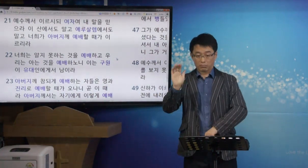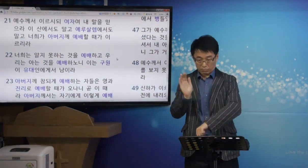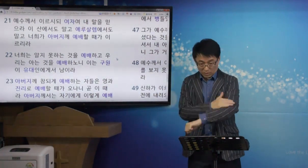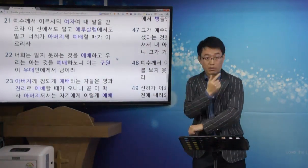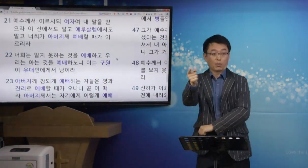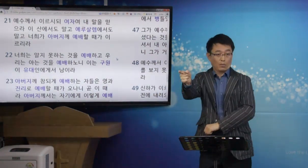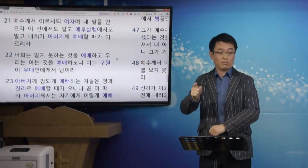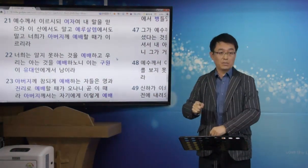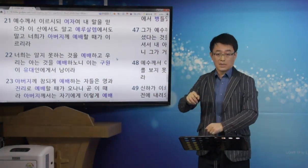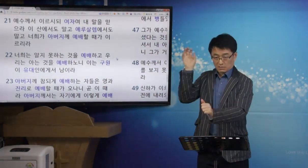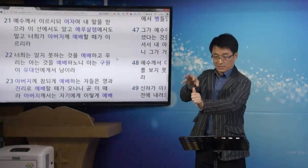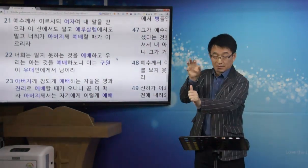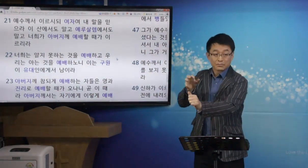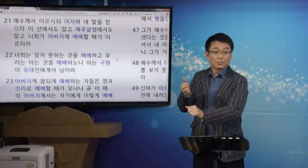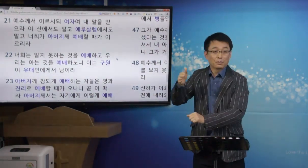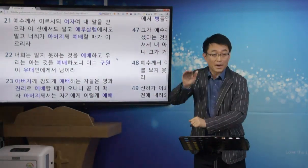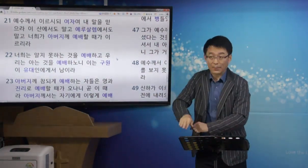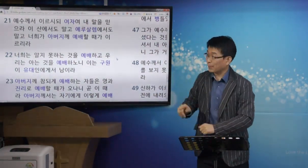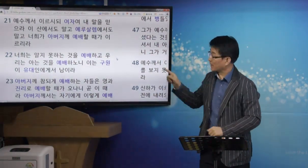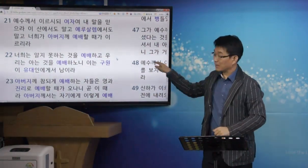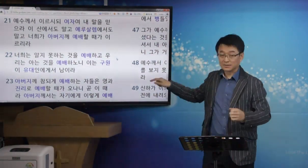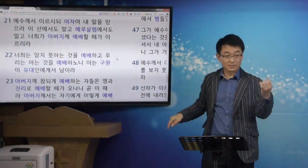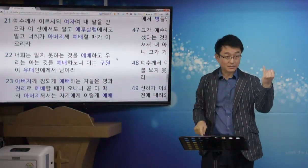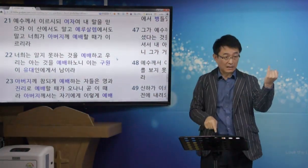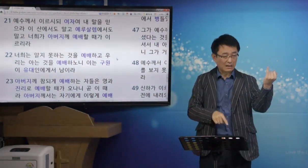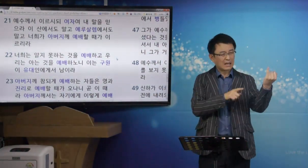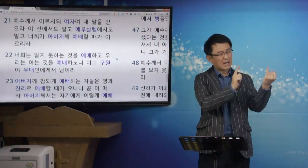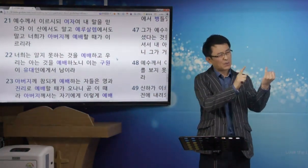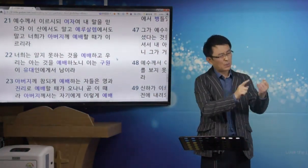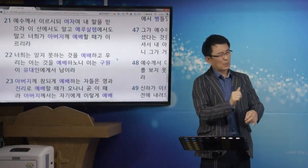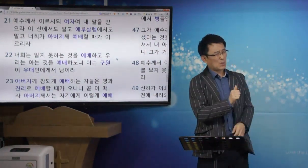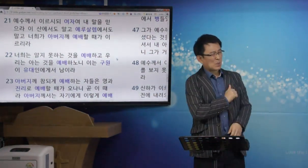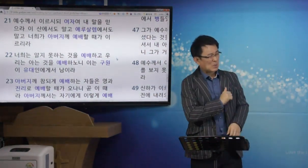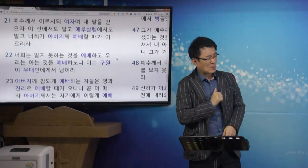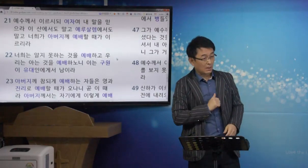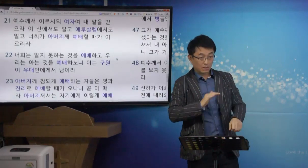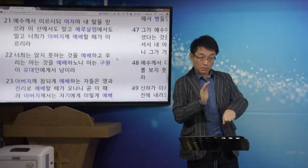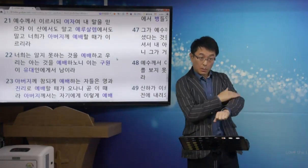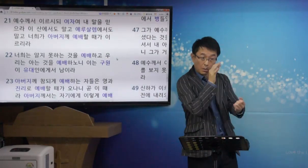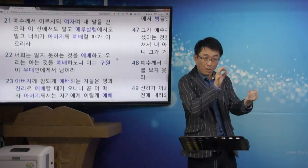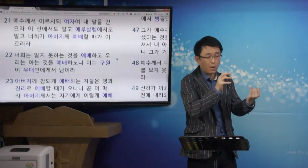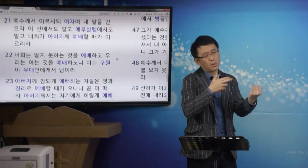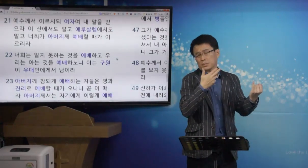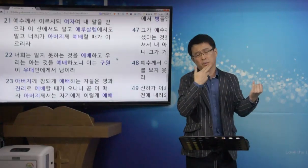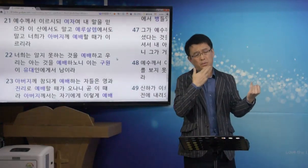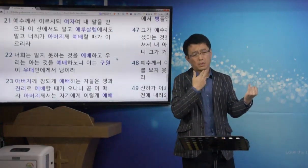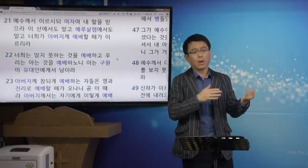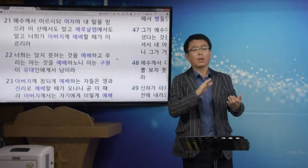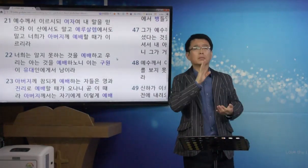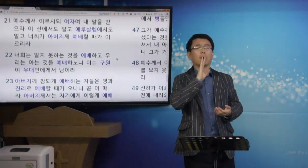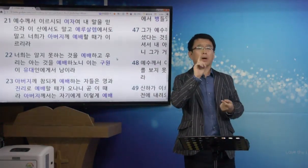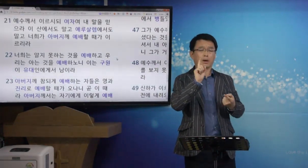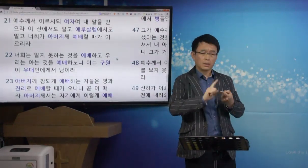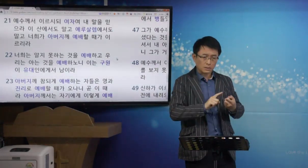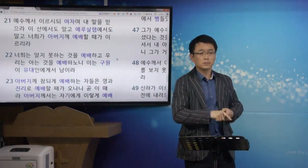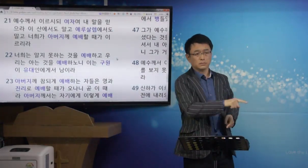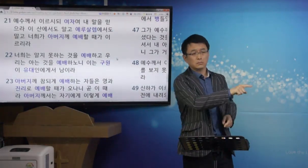예수님이 남편들의 잘못을 꾸짖고 있는데, 지금 이 여인을 보면서 너 남편 5이나 있어